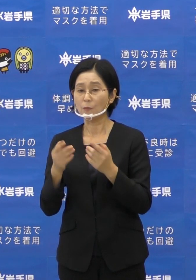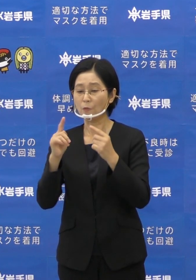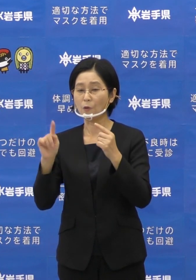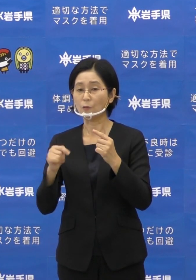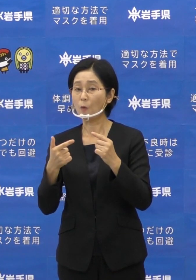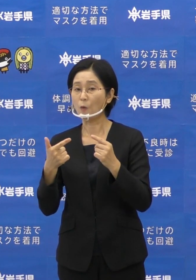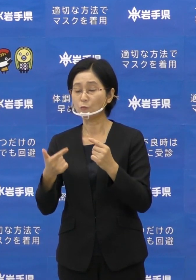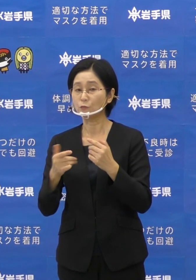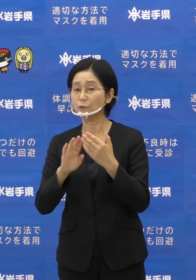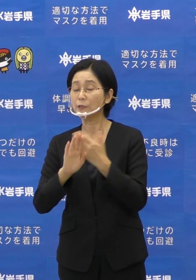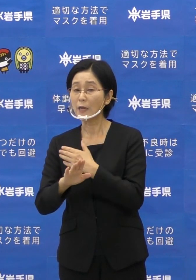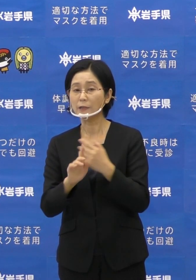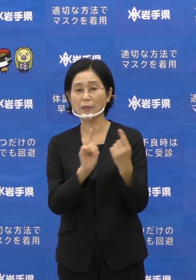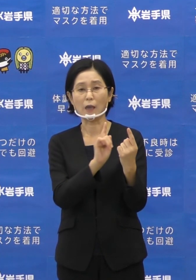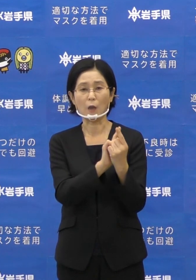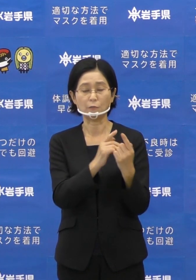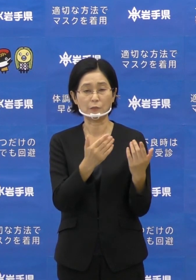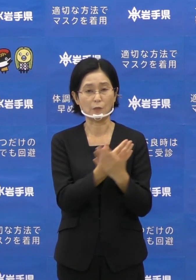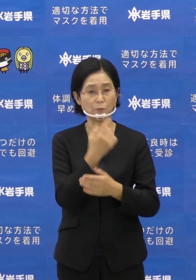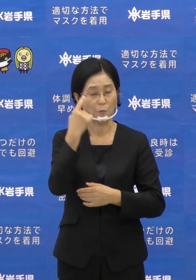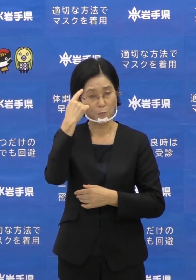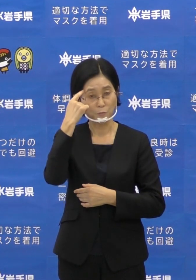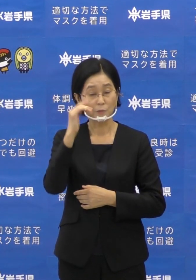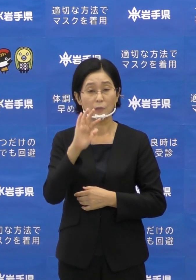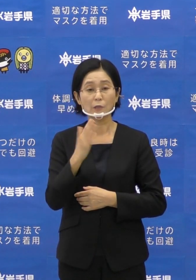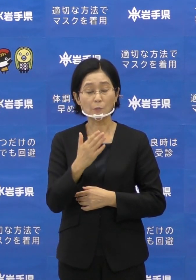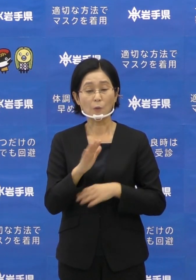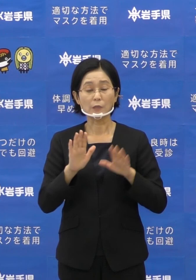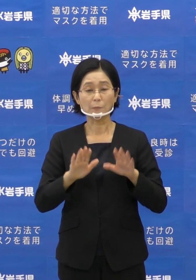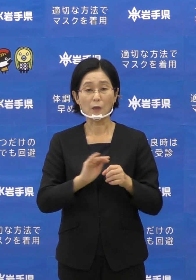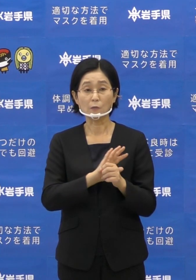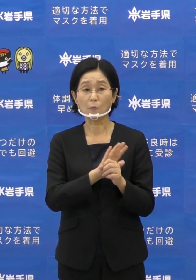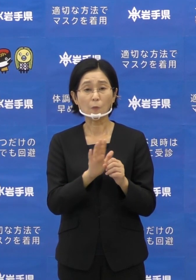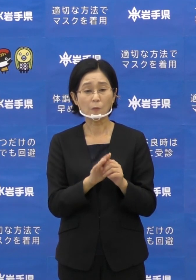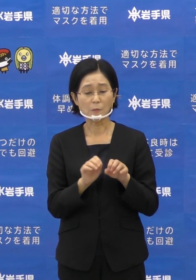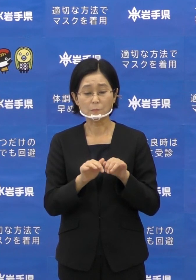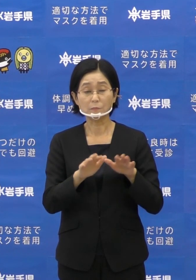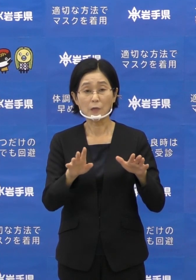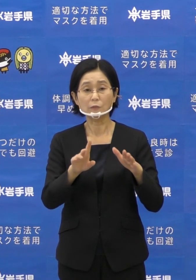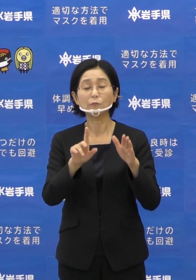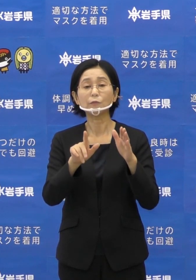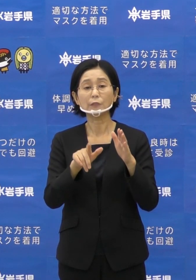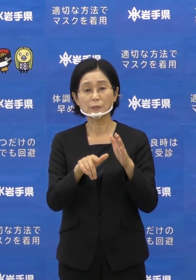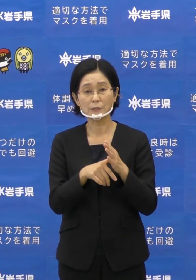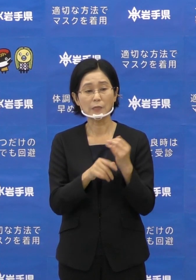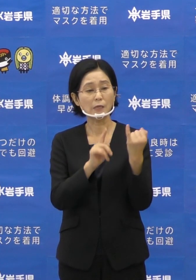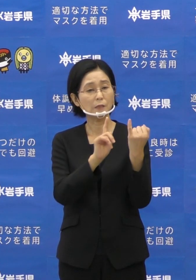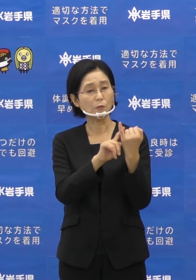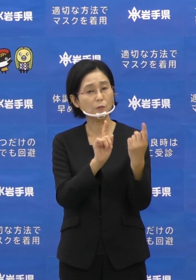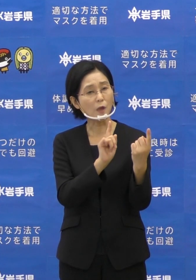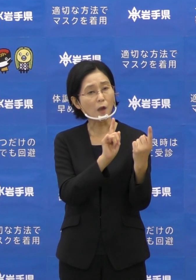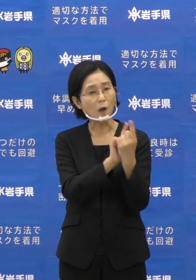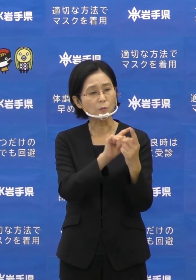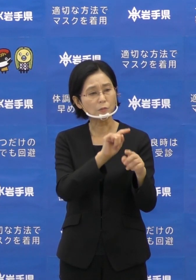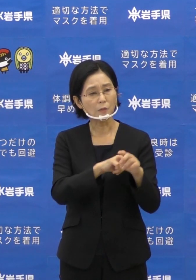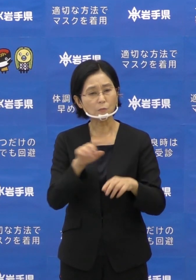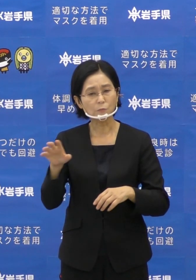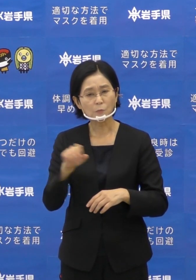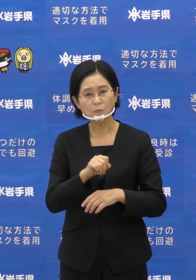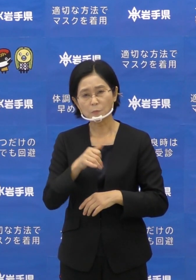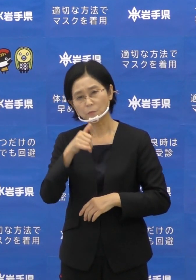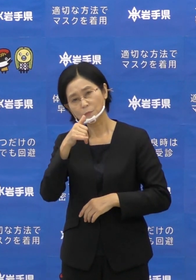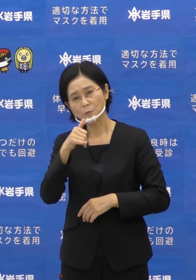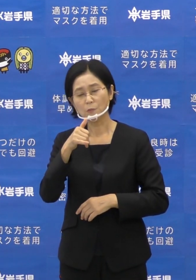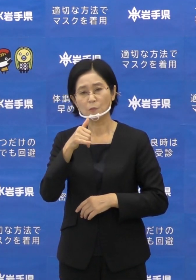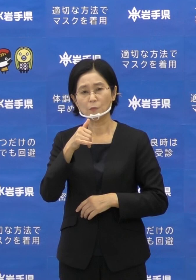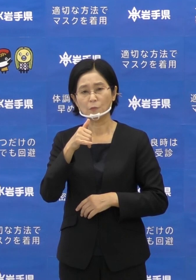けれども、今コロナがその感染者すごい増えている中でその佐野さんにどうして時間を割いていたのかというような声もちょっとこちらで聞いていたんです